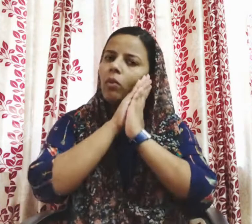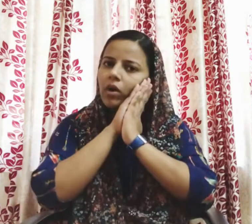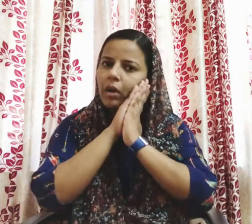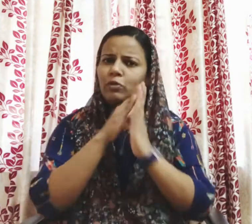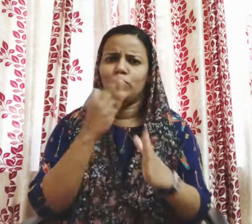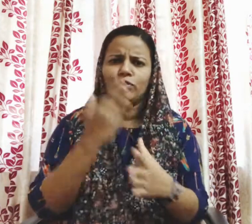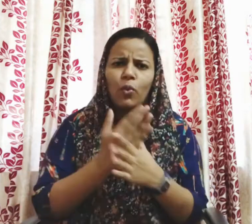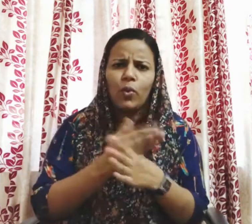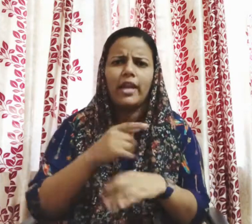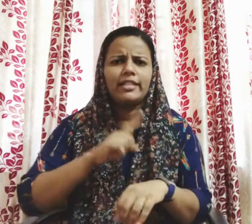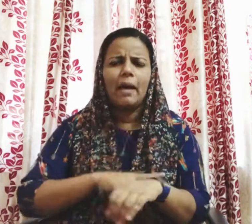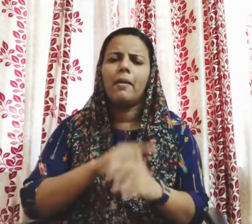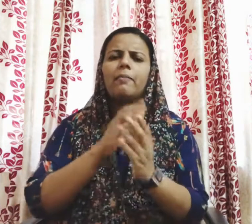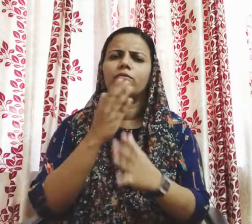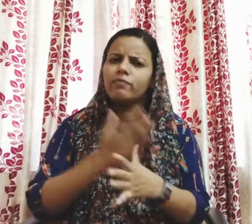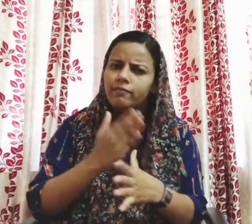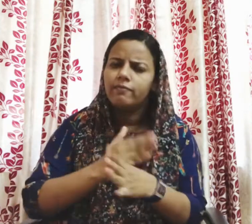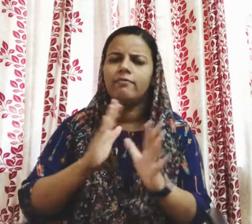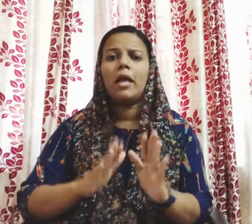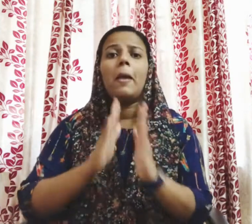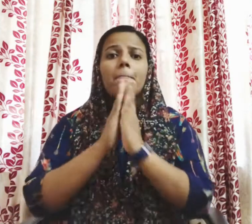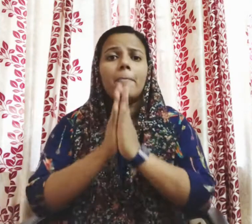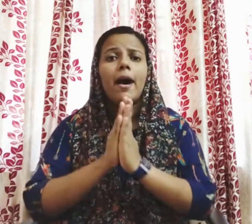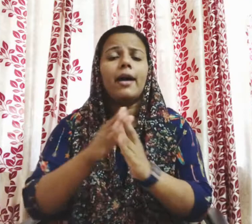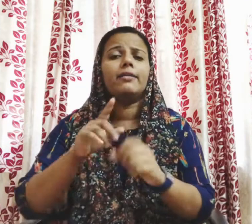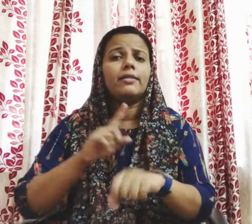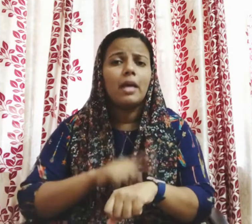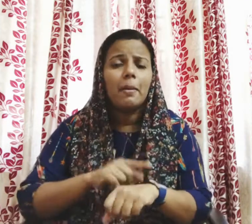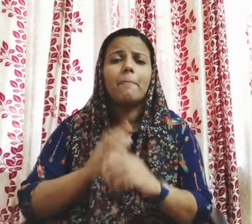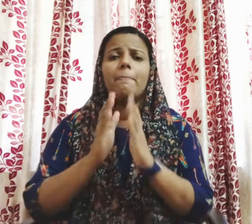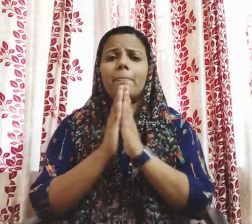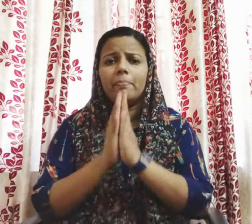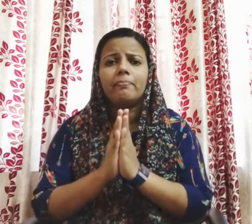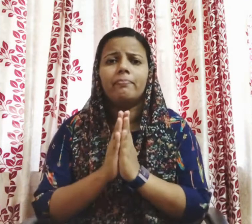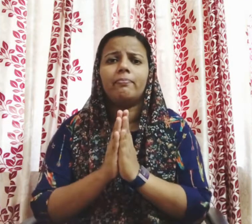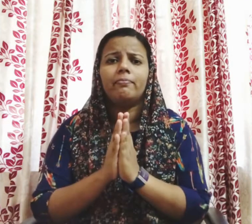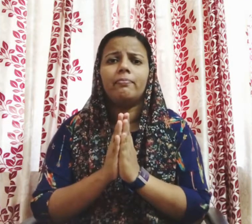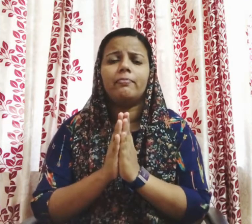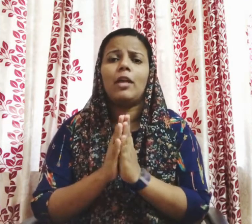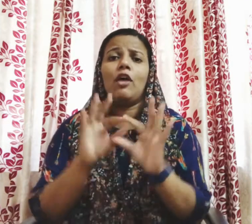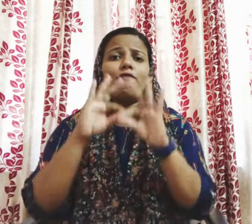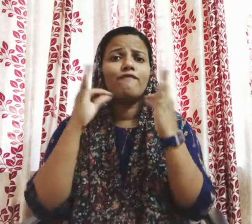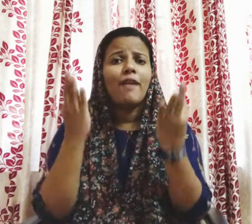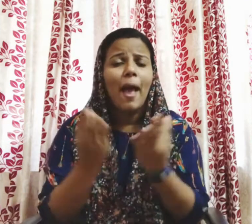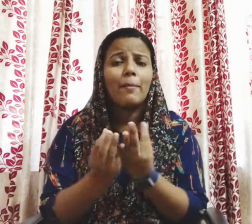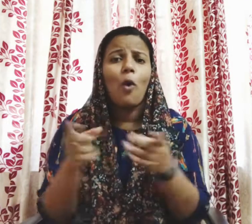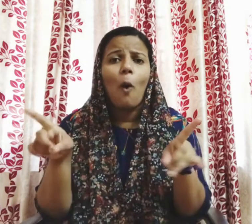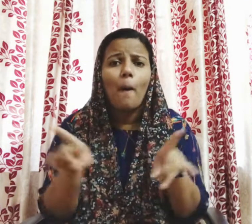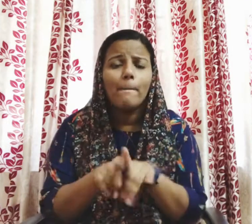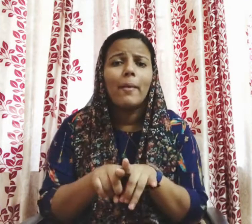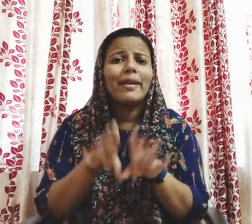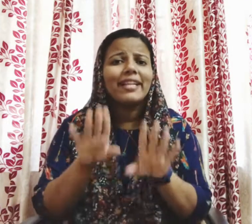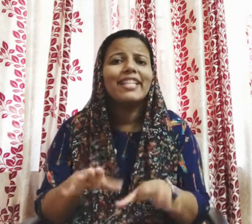ഉറങ്ങണം, അധ്വാനിക്കേണ്ട സമയത്ത് അധ്വാനിക്കണം, പ്രാർത്ഥിക്കേണ്ട സമയത്ത് പ്രാർത്ഥിക്കണം, കുടുംബത്തോടുകൂടെ ഇരിക്കേണ്ട